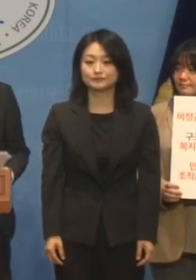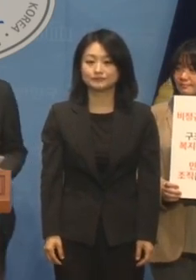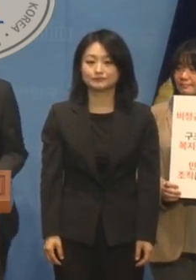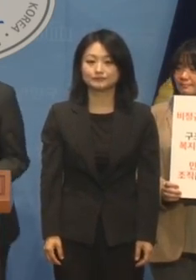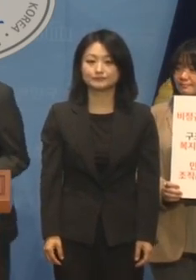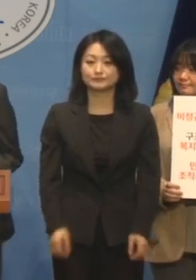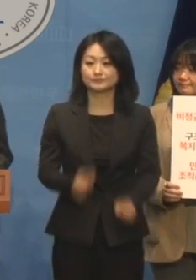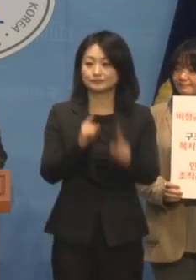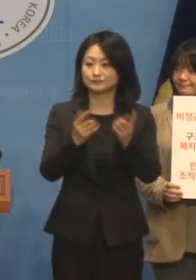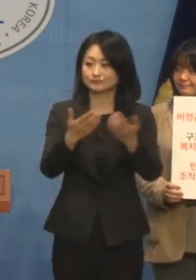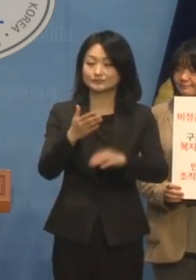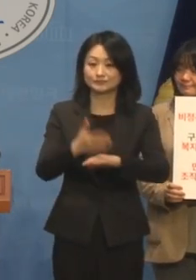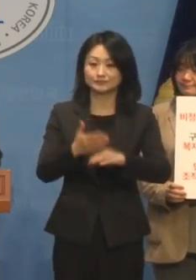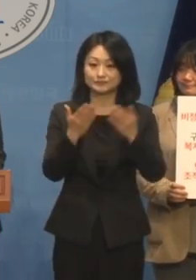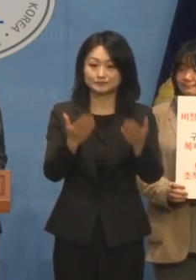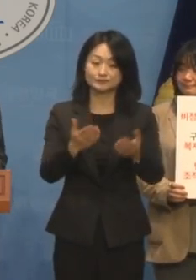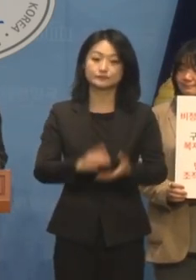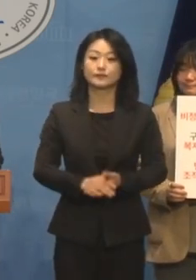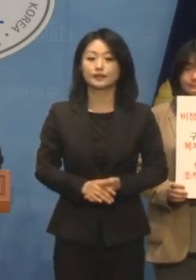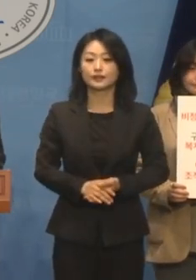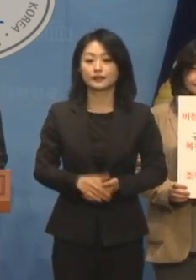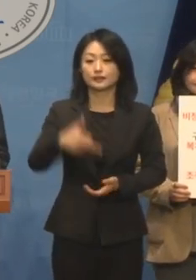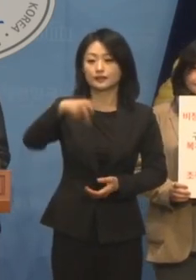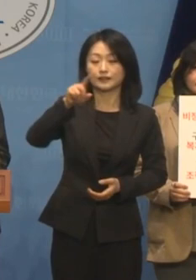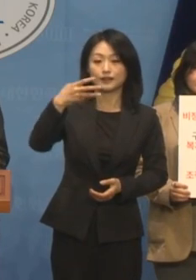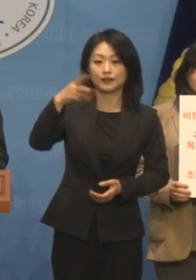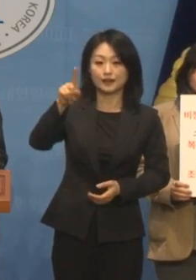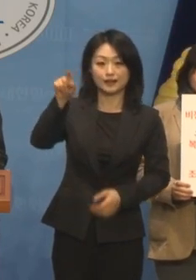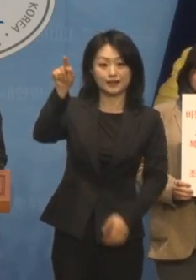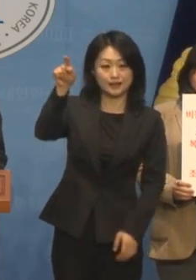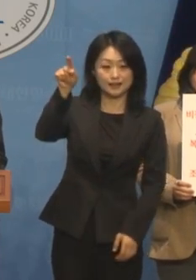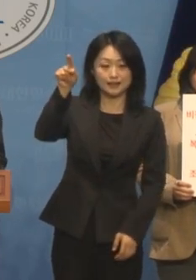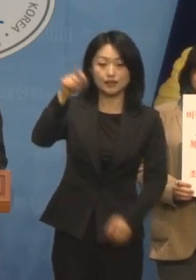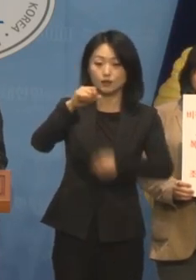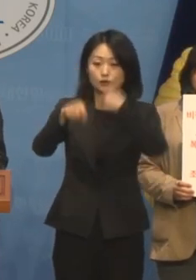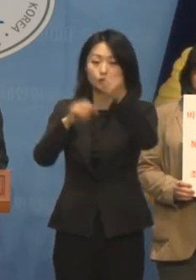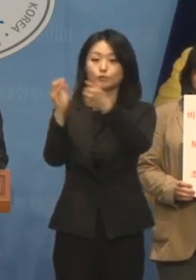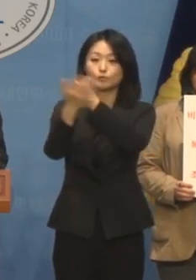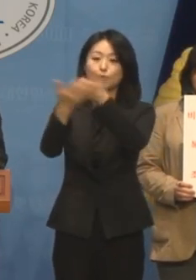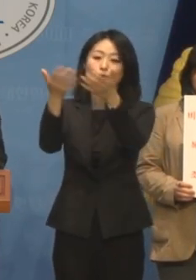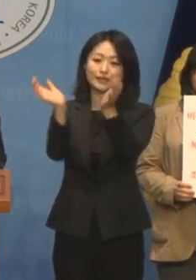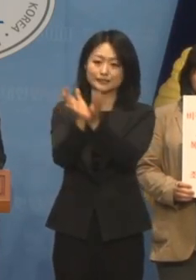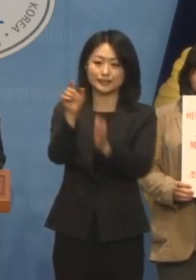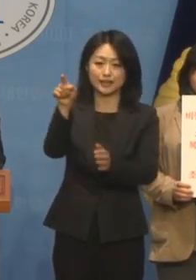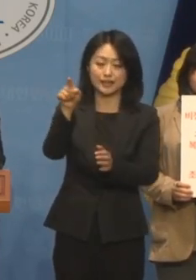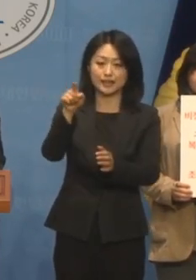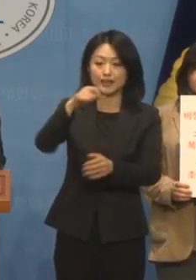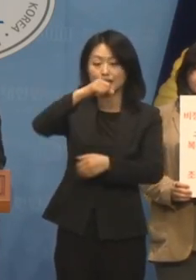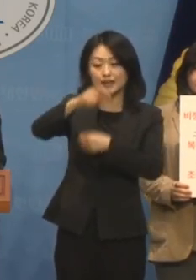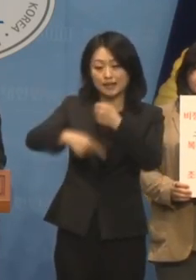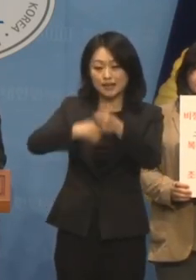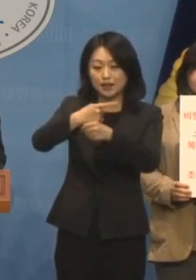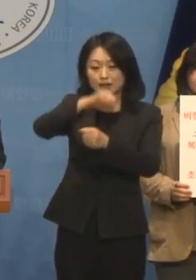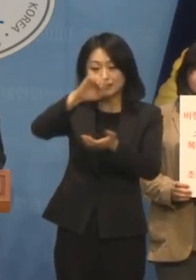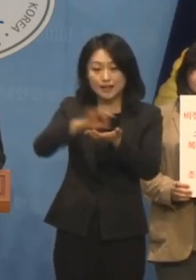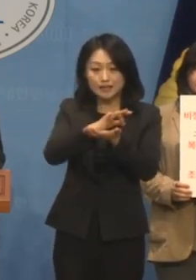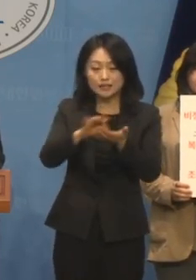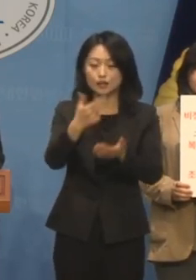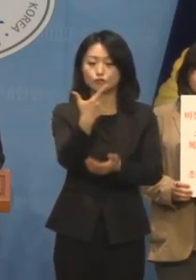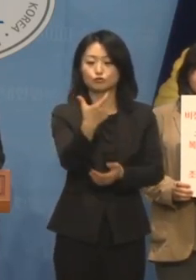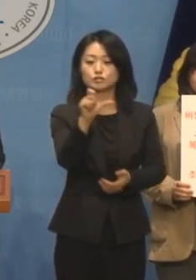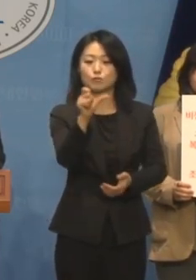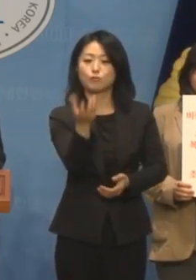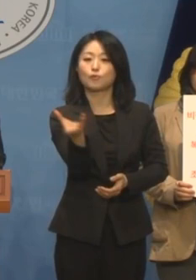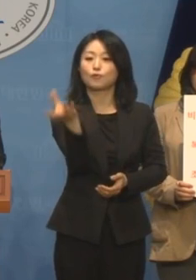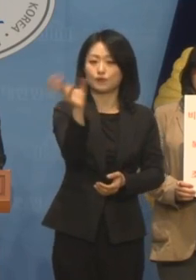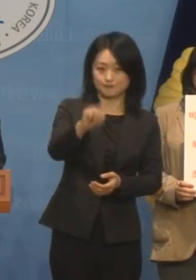네, 말씀 감사합니다. 지금 카라는 대표적인 동물보호 단체입니다. 한 해 예산이 65억 원에 이를 정도로 그